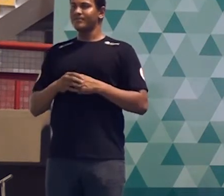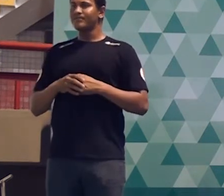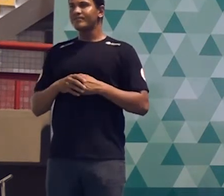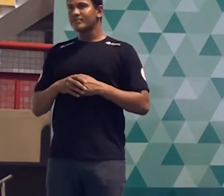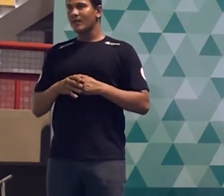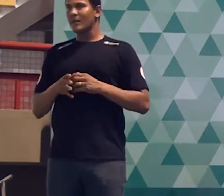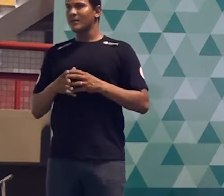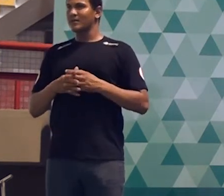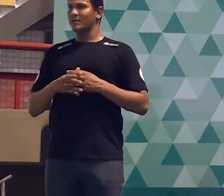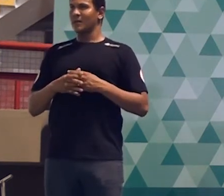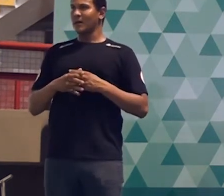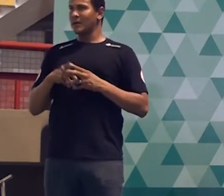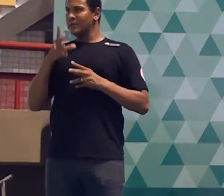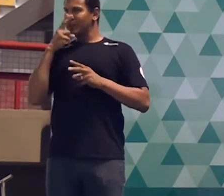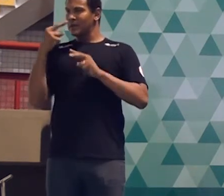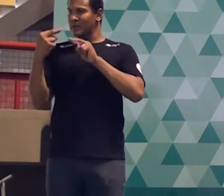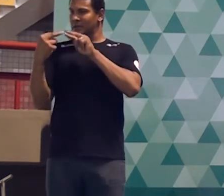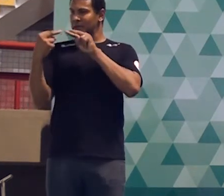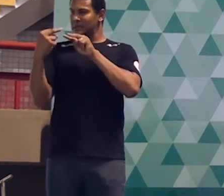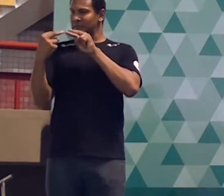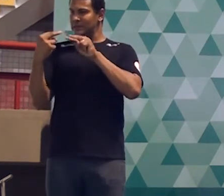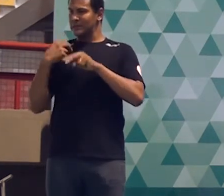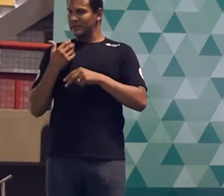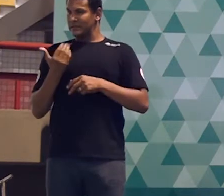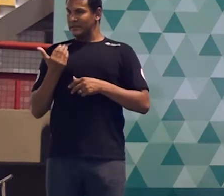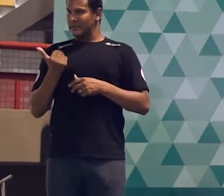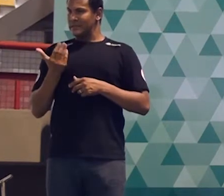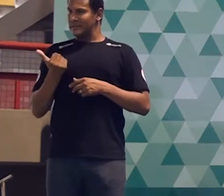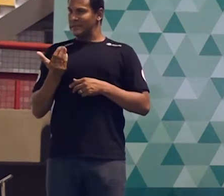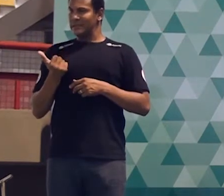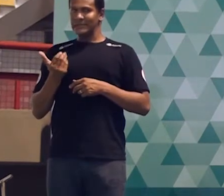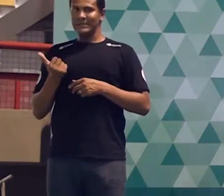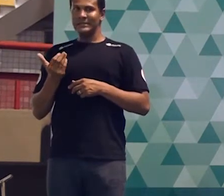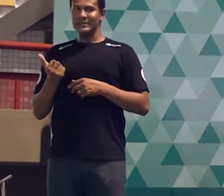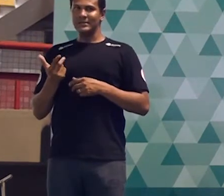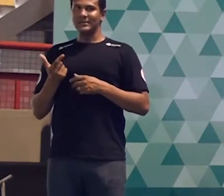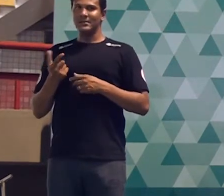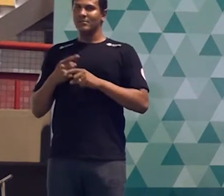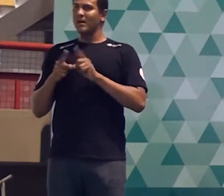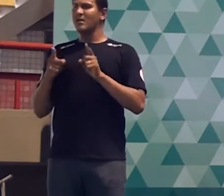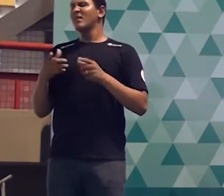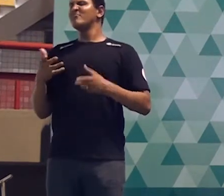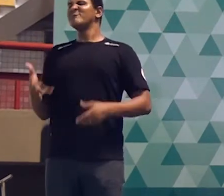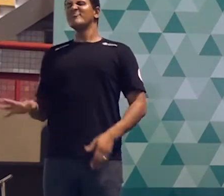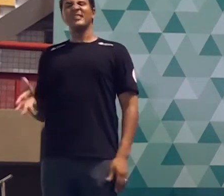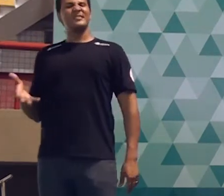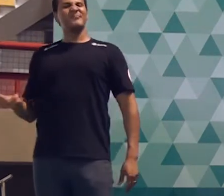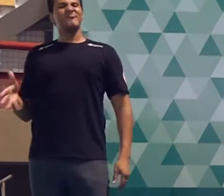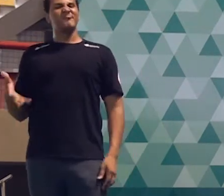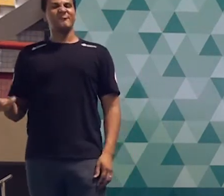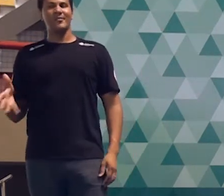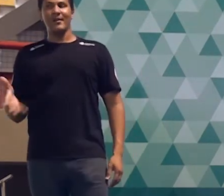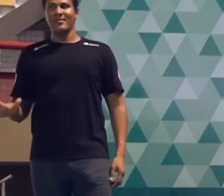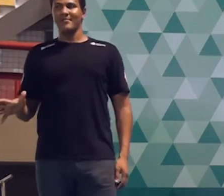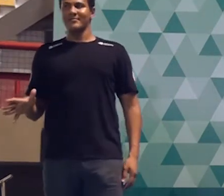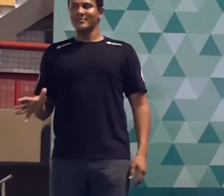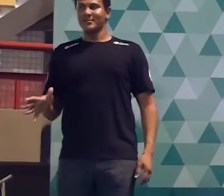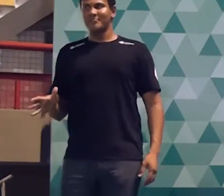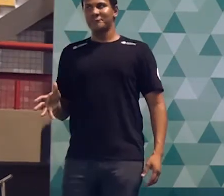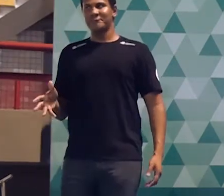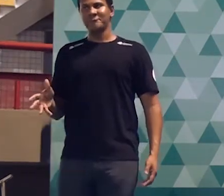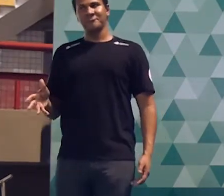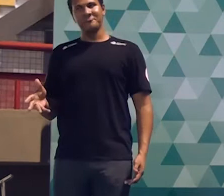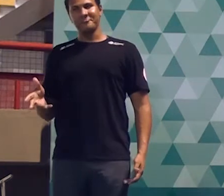bolo olha para você, aí você diz, vem cá, vem cá, vem cá, vem cá, vem cá, né? Mas não, quero não, obrigado.